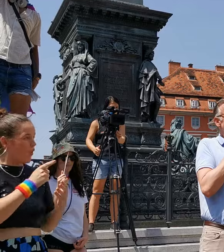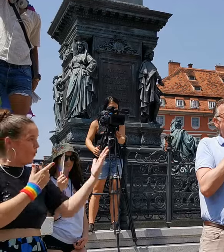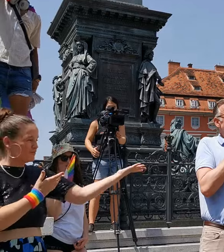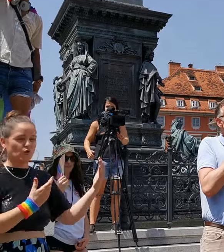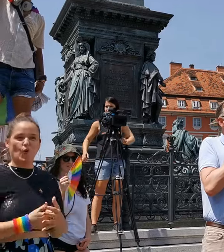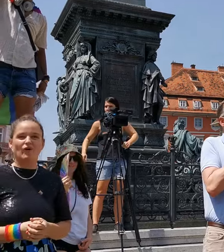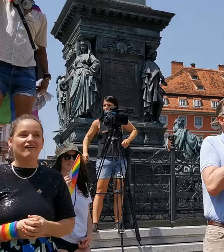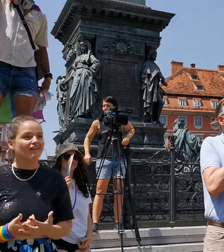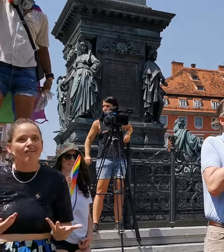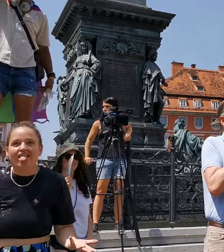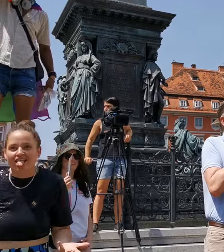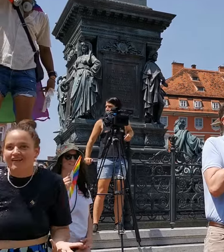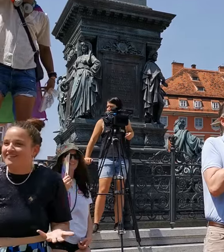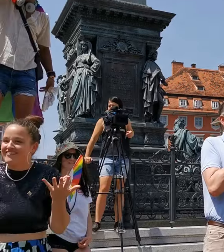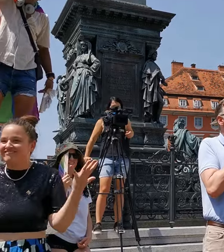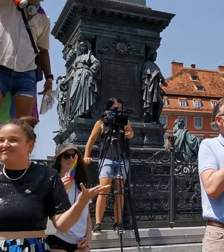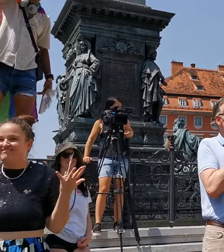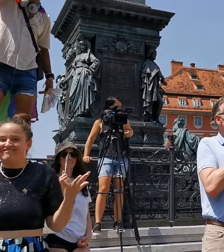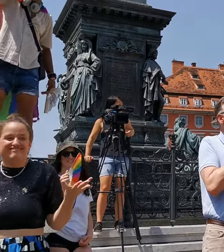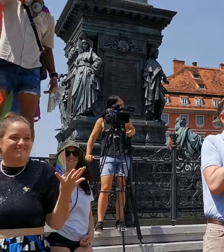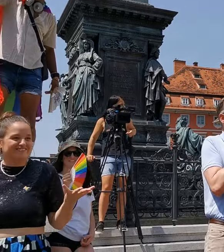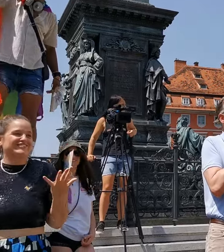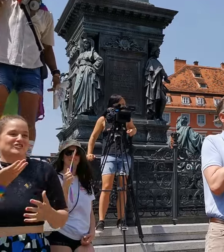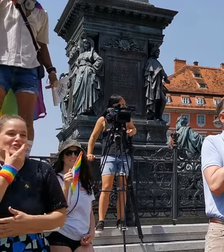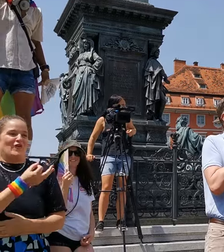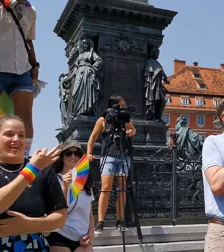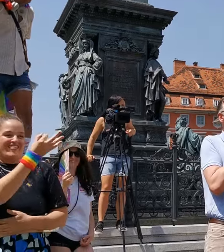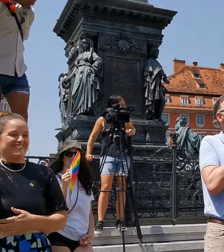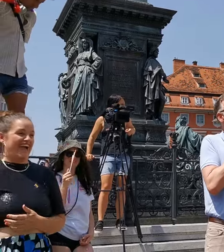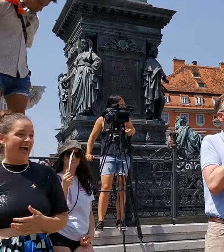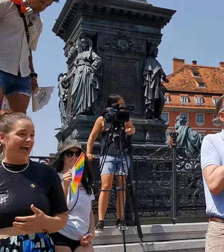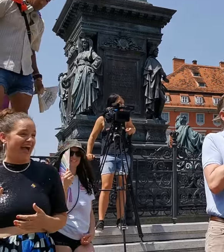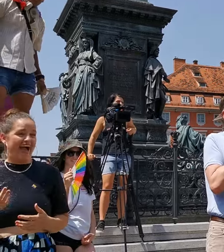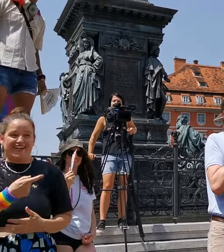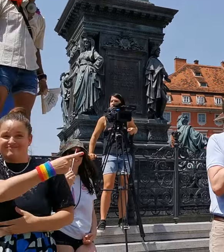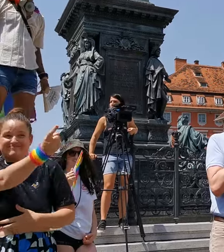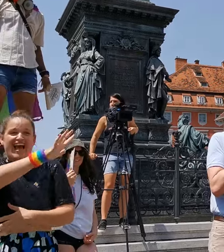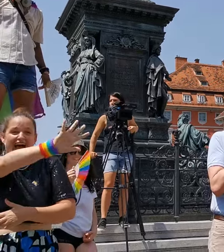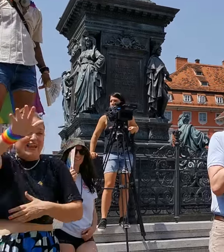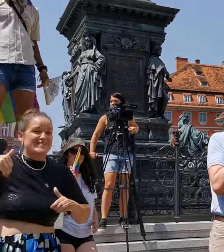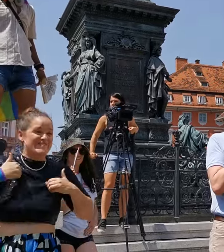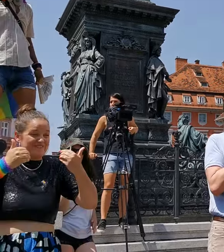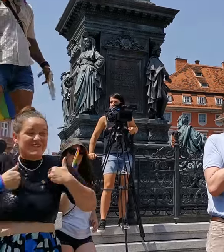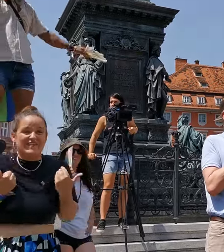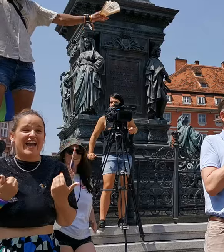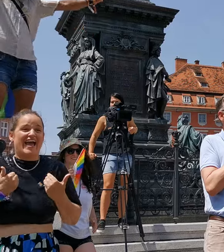Was für ein Tag, was für eine Parade, die Lebensfreude, die Energie. Happy Pride, everybody!